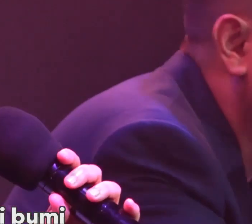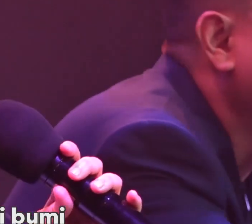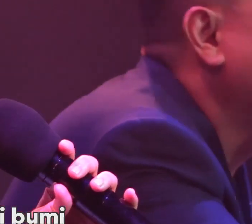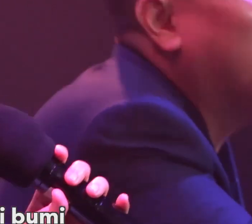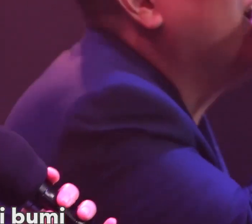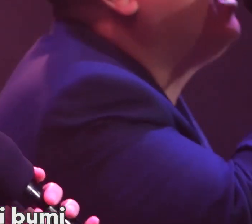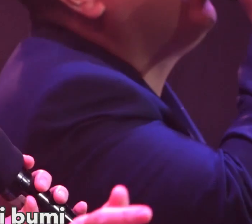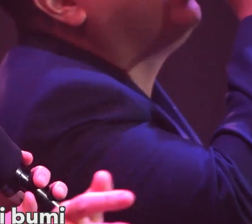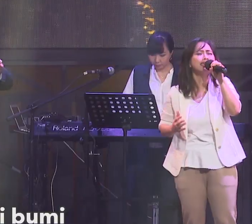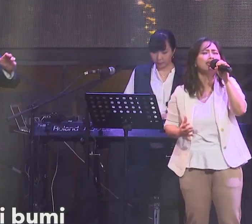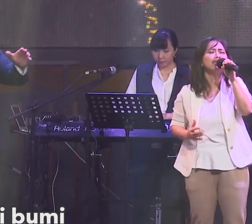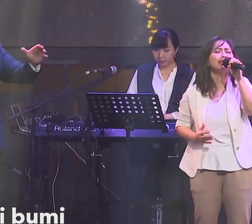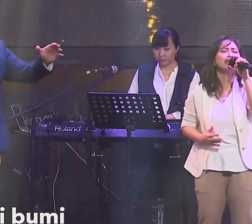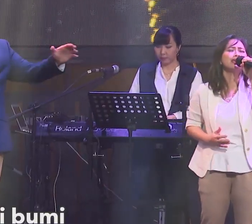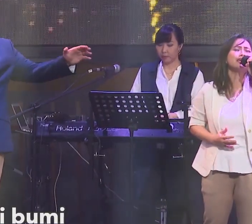Sejauh